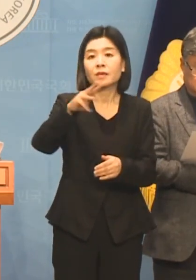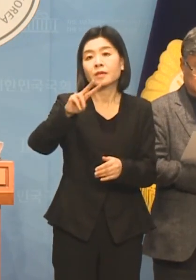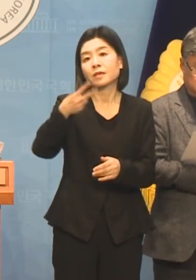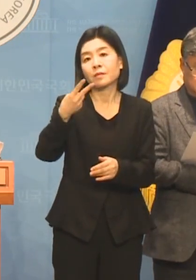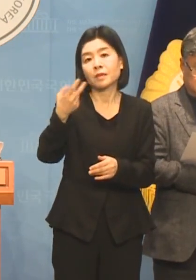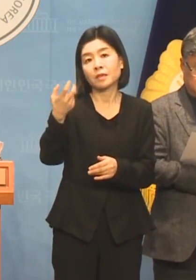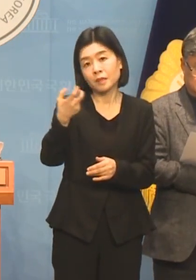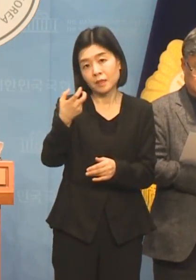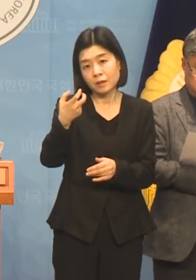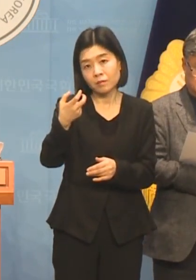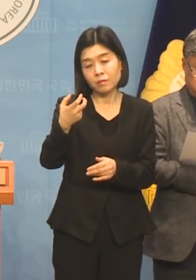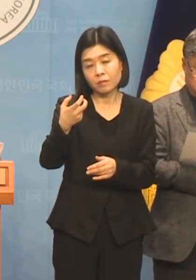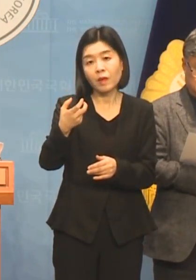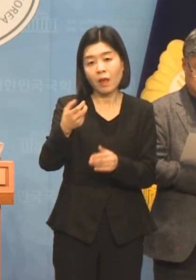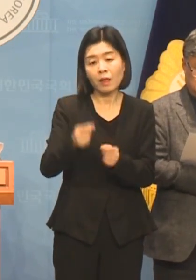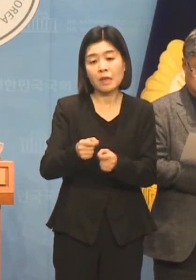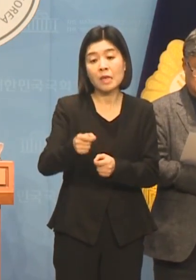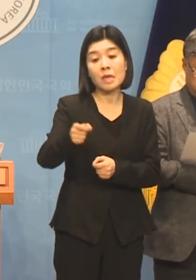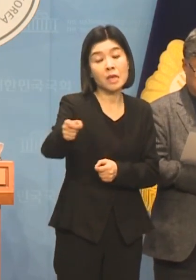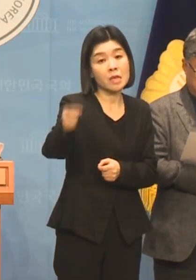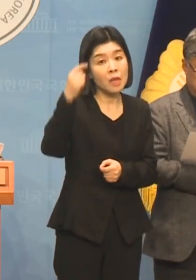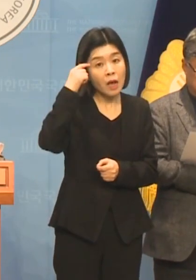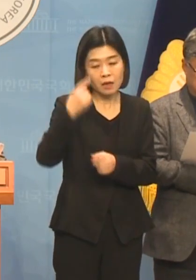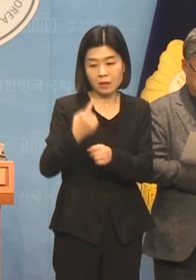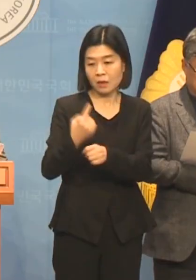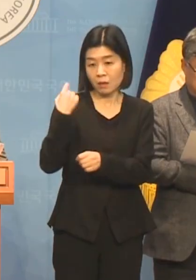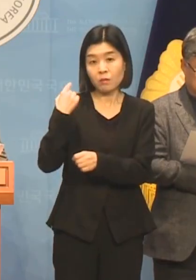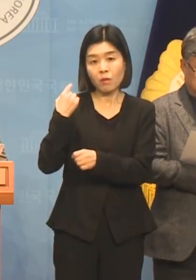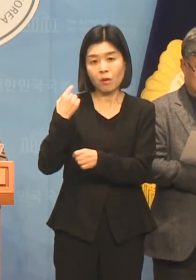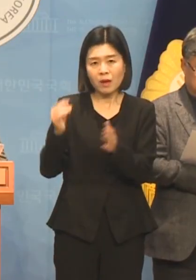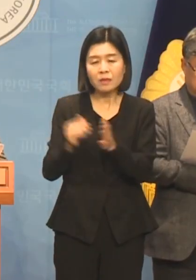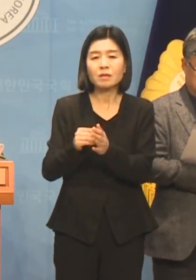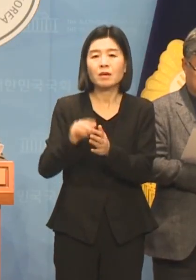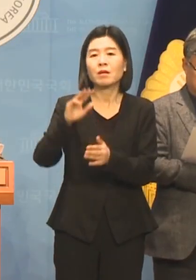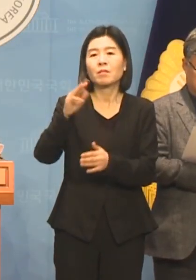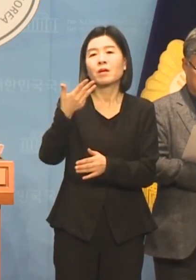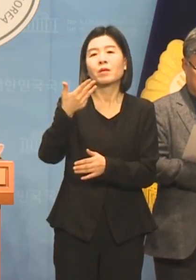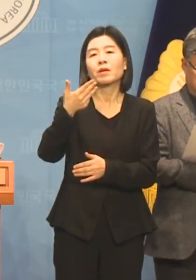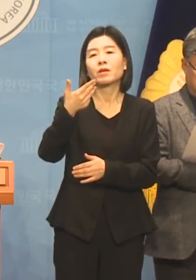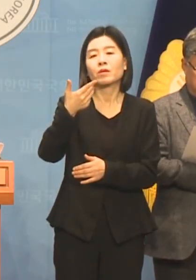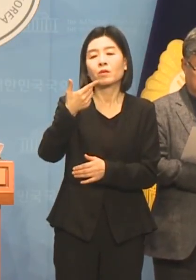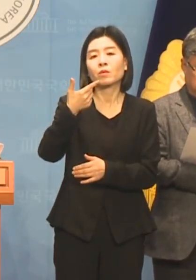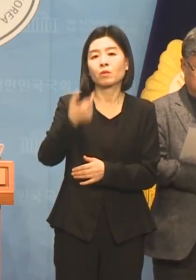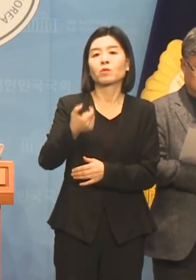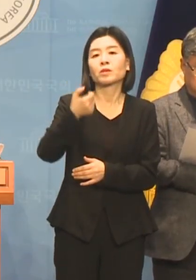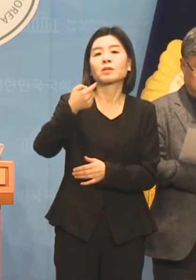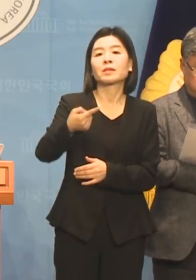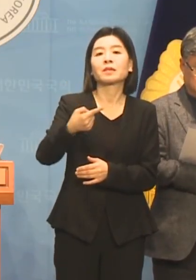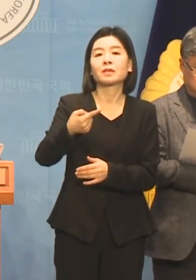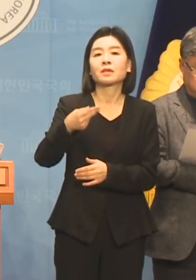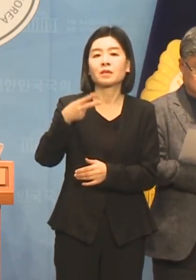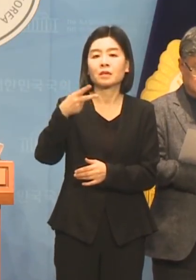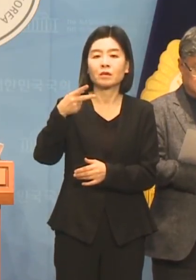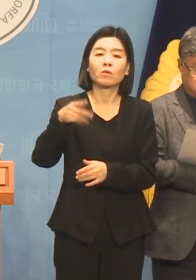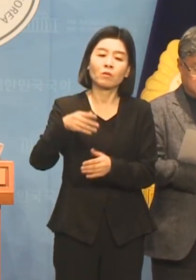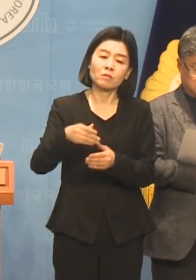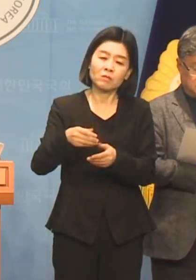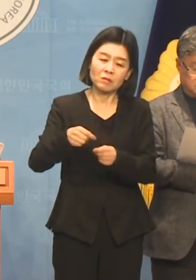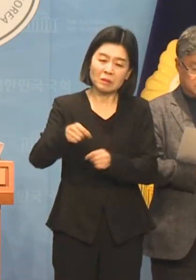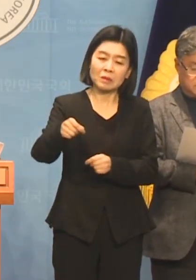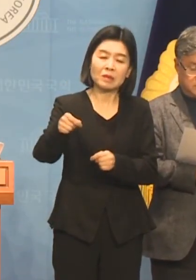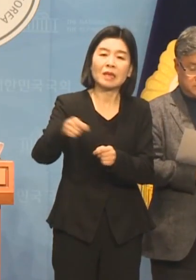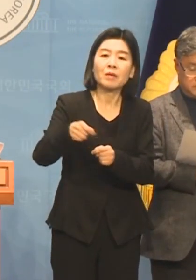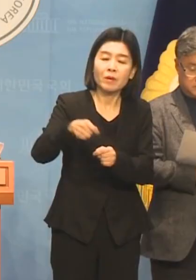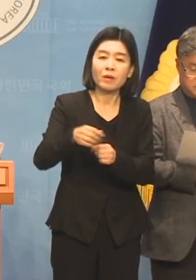밝혔으나 작년까지 확충된 임도는 851km에 불과했습니다. 전문 진화